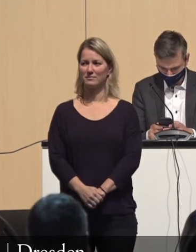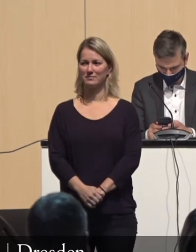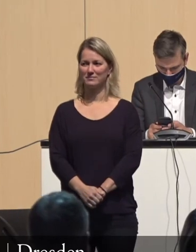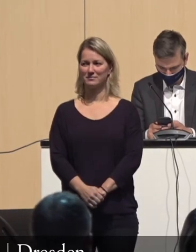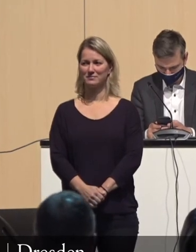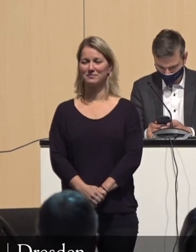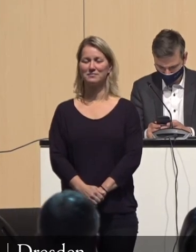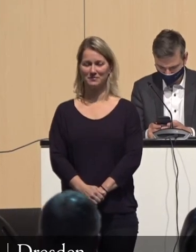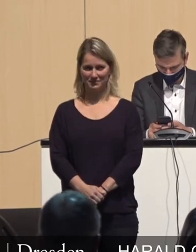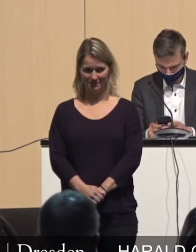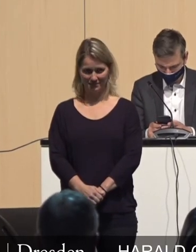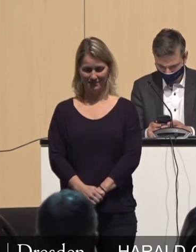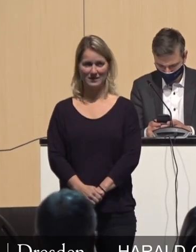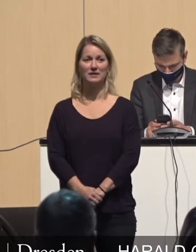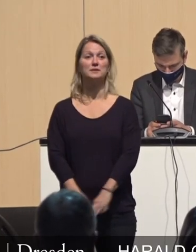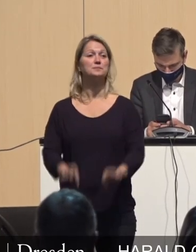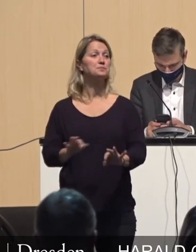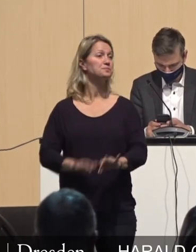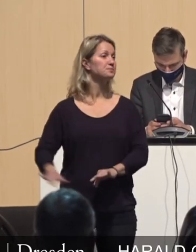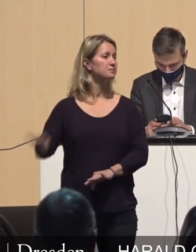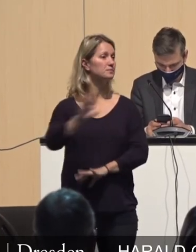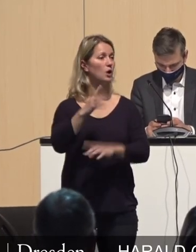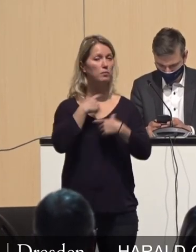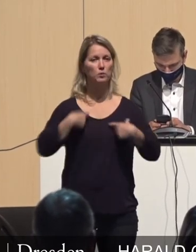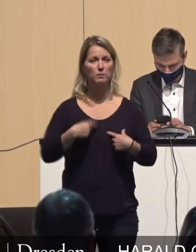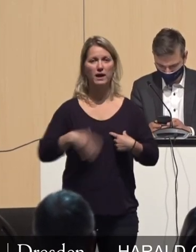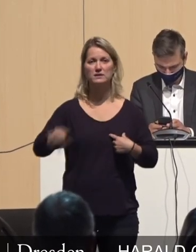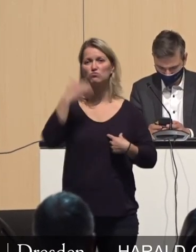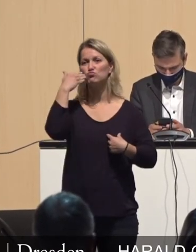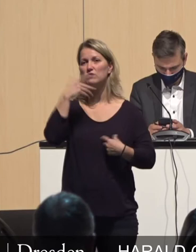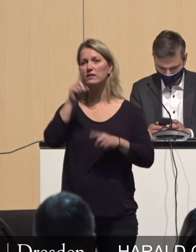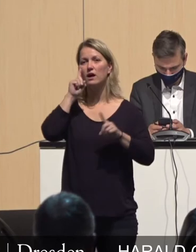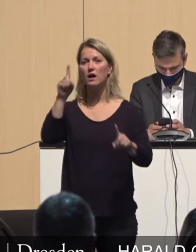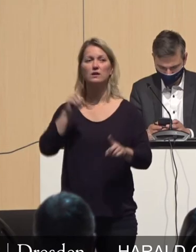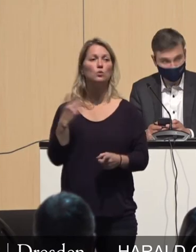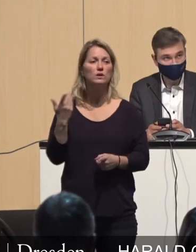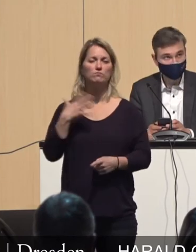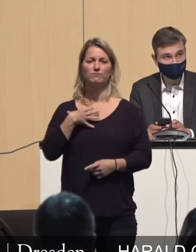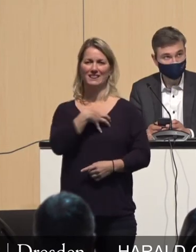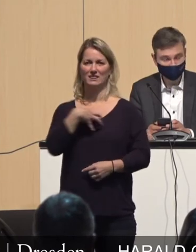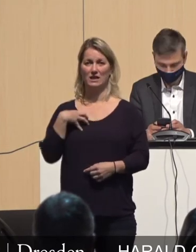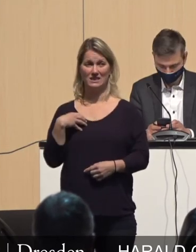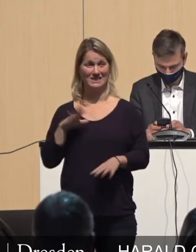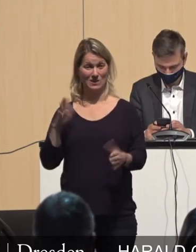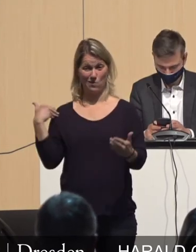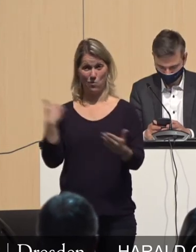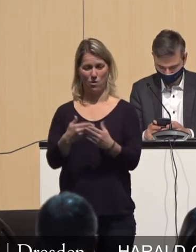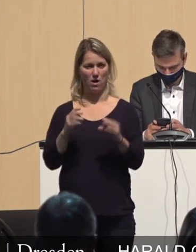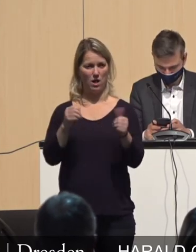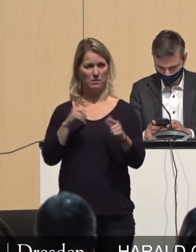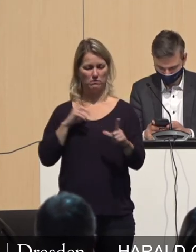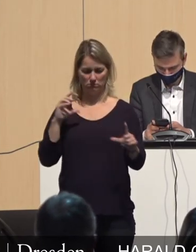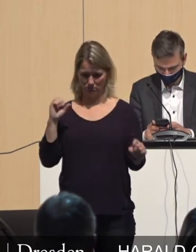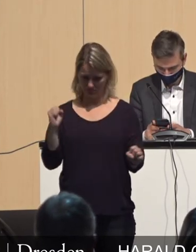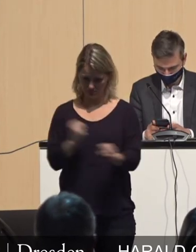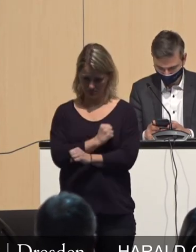Herr Oberbürgermeister, verehrte Stadträte, liebe Dresdner, was wir hier erleben, das geht eigentlich schon wieder gar nicht. Es zeigt wieder die